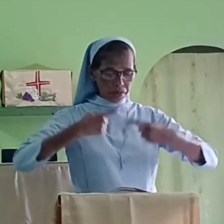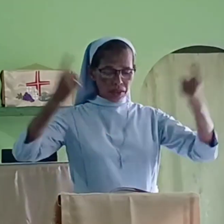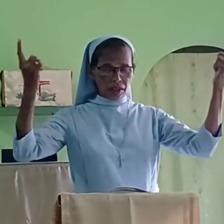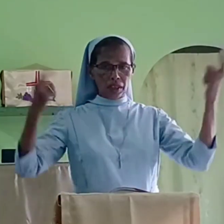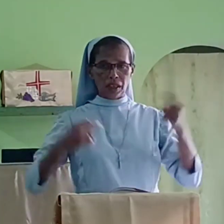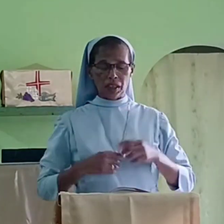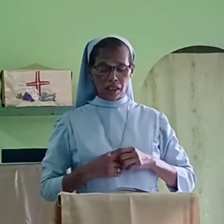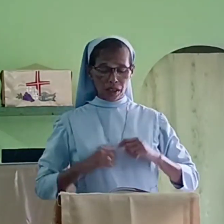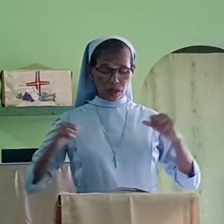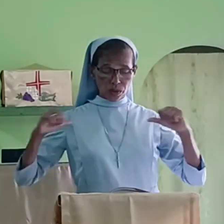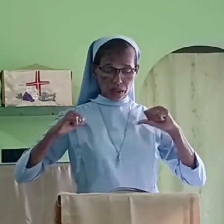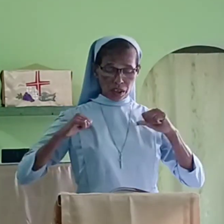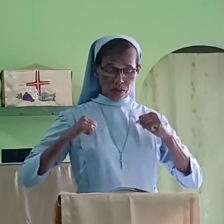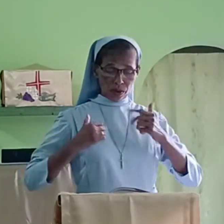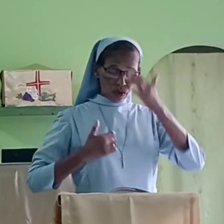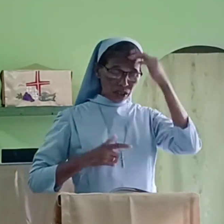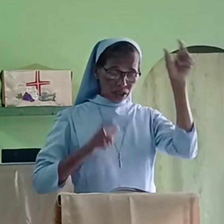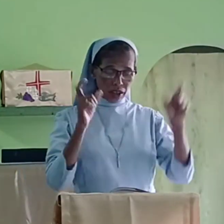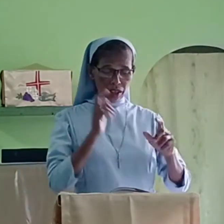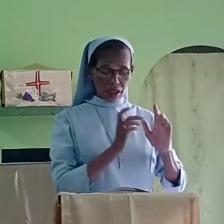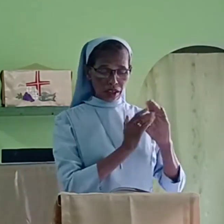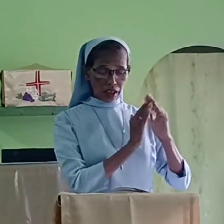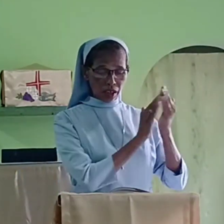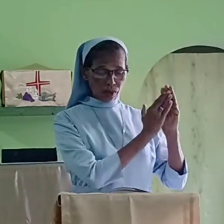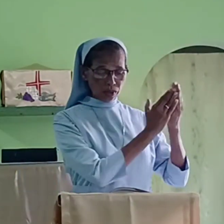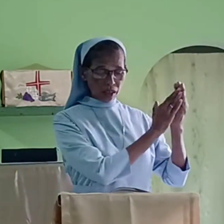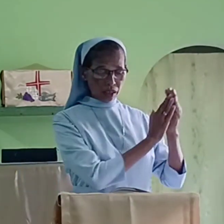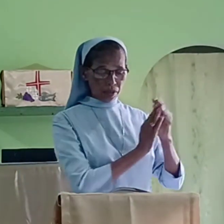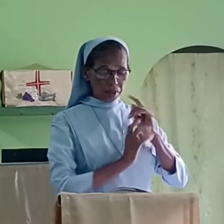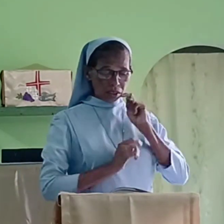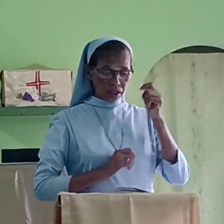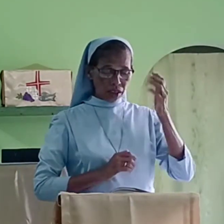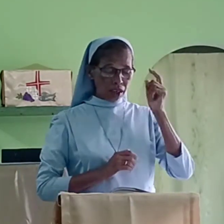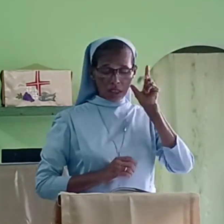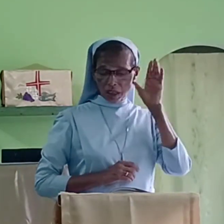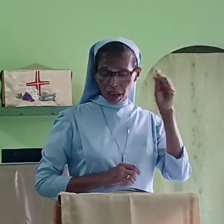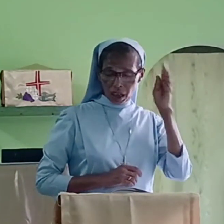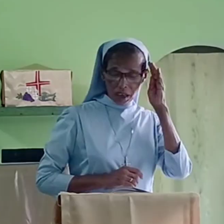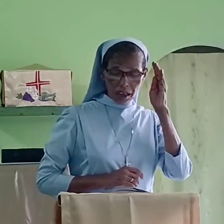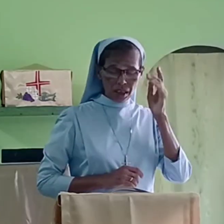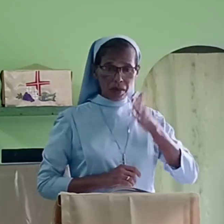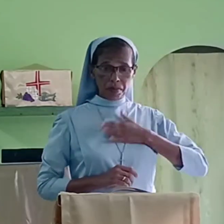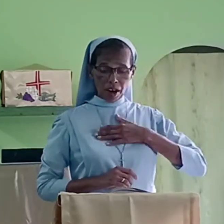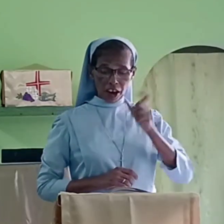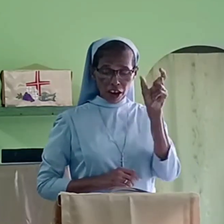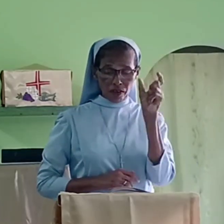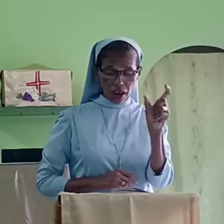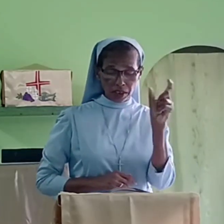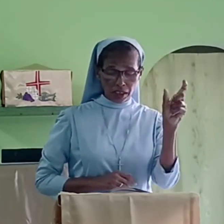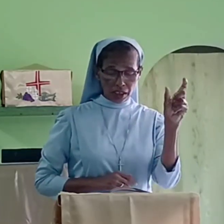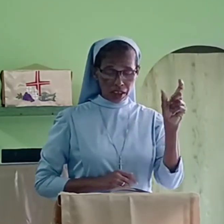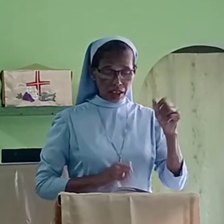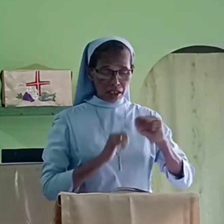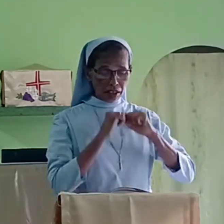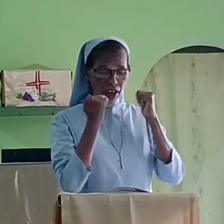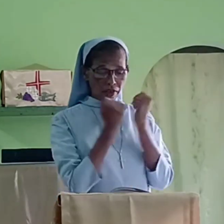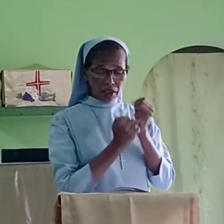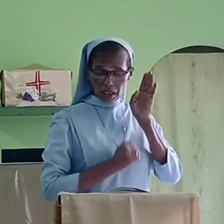කීය. ජුදෙව් ජනයෙනි, ජෙරුසලමේ වසන සියල්ලනි, මේ දැනගන්න. මාගේ වචනවලට